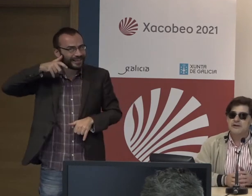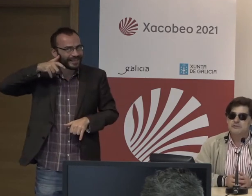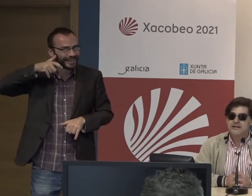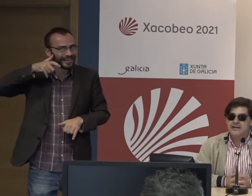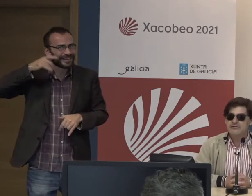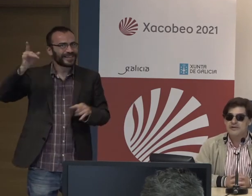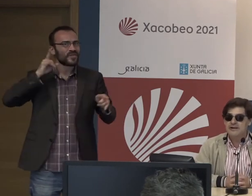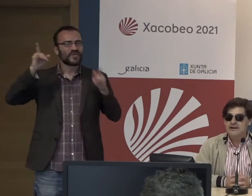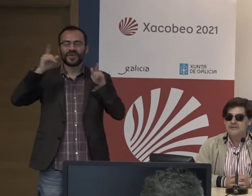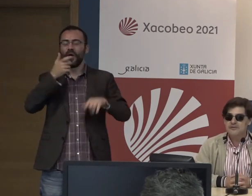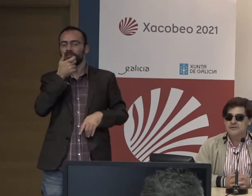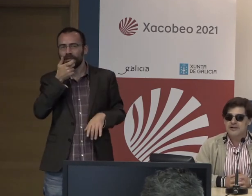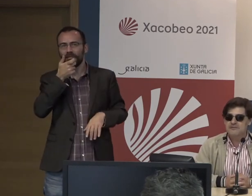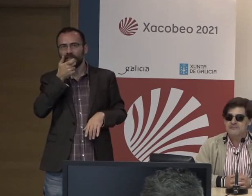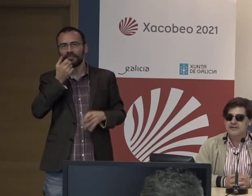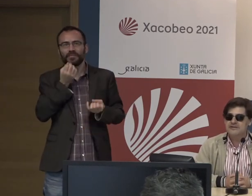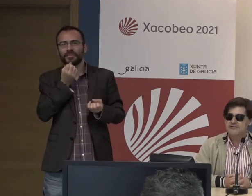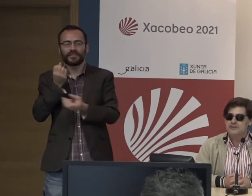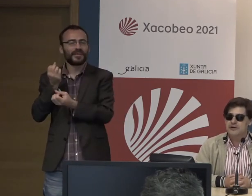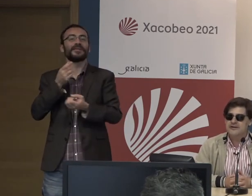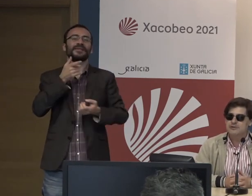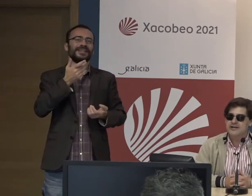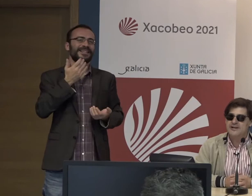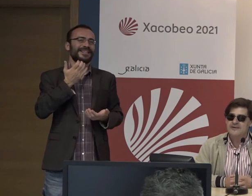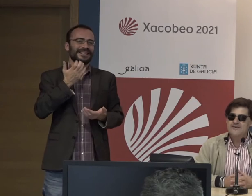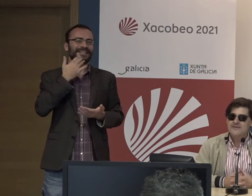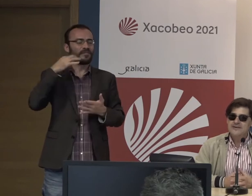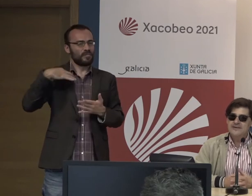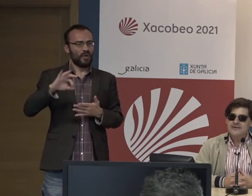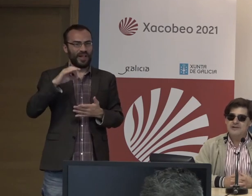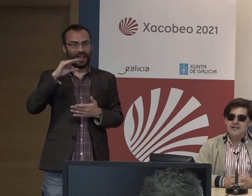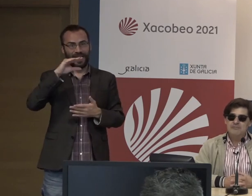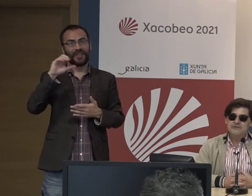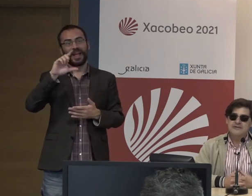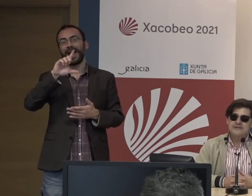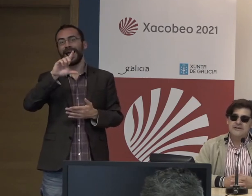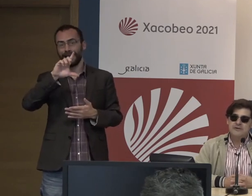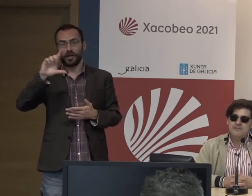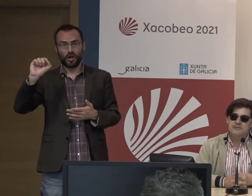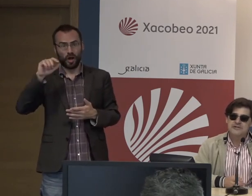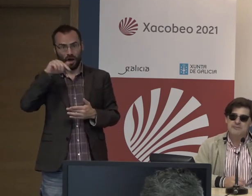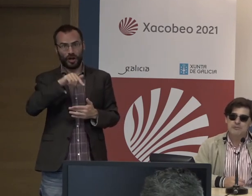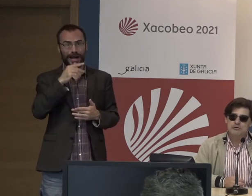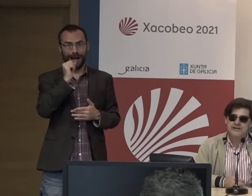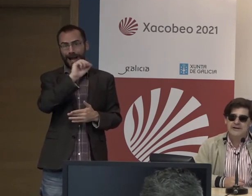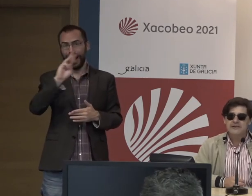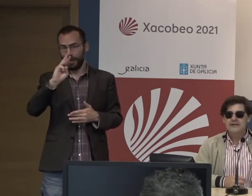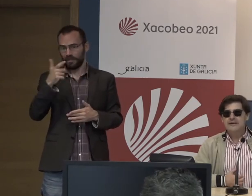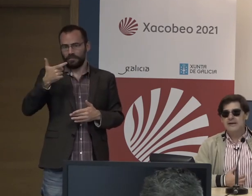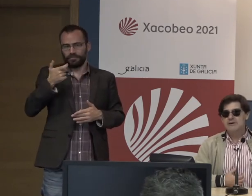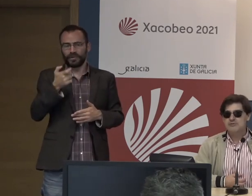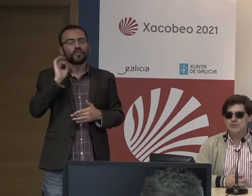su cobertura, llega o no llega. Nosotros llegamos, aunque Serafín estuviera en Australia, y yo aquí, pues sería el mismo sistema,